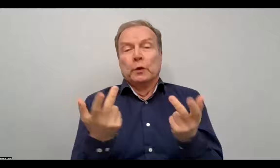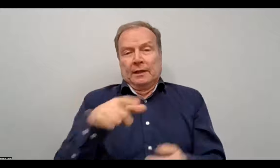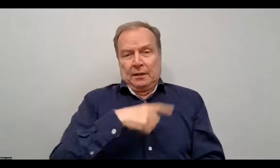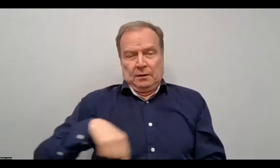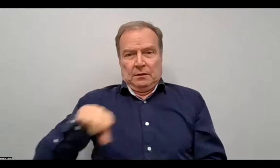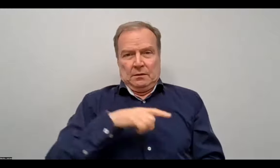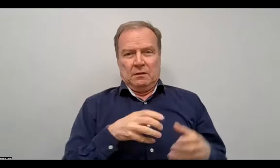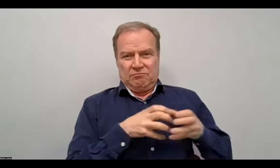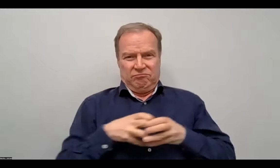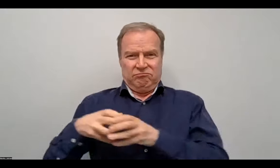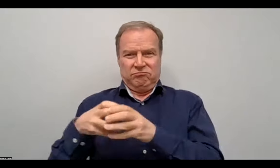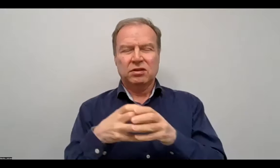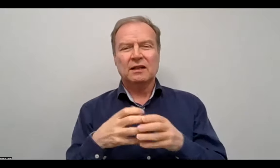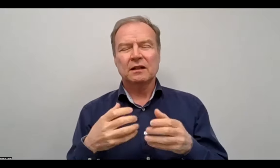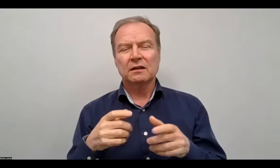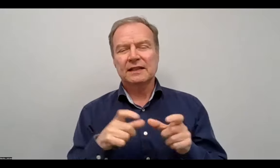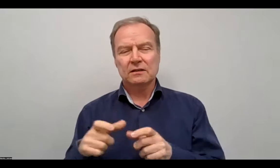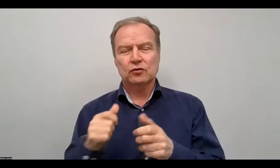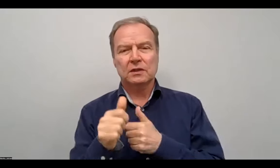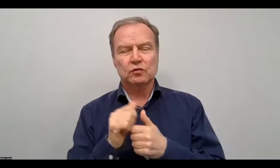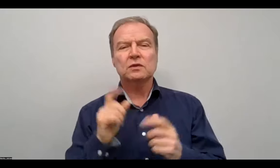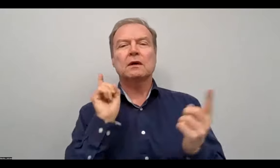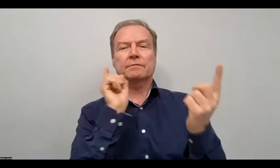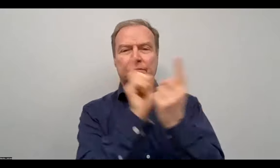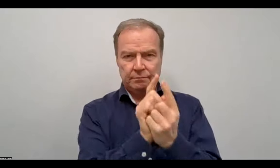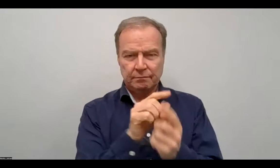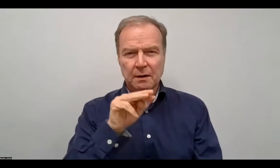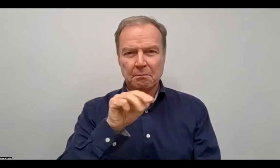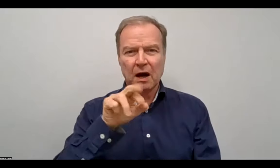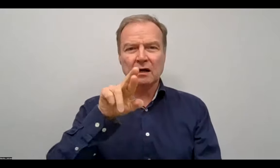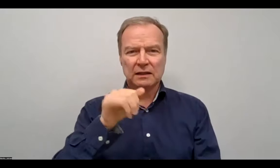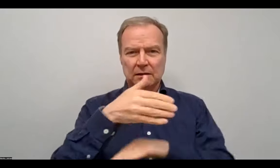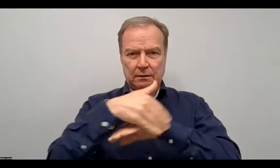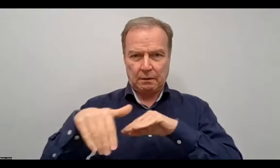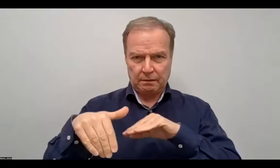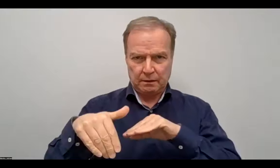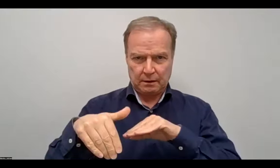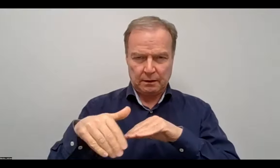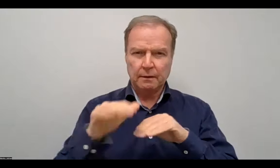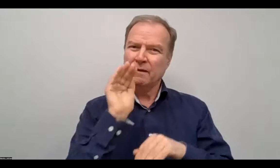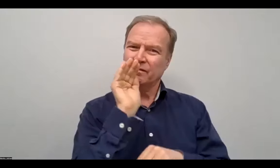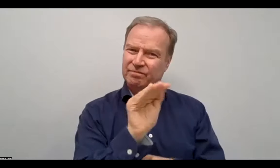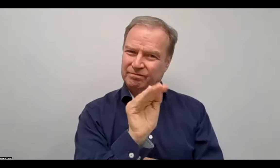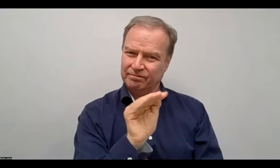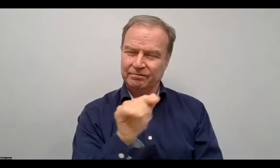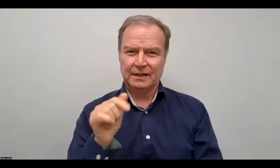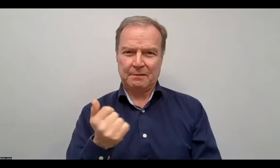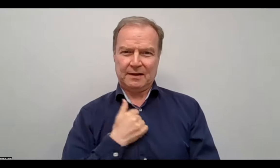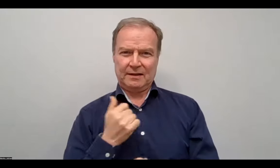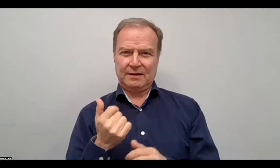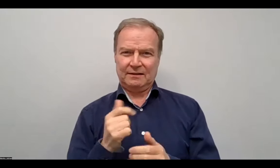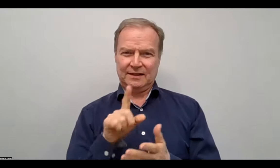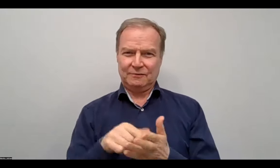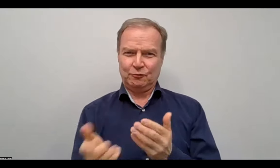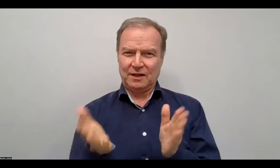ottaa aikaisinta tammikuussa vastaan. Eli nyt me järjestöjen edustajat ollaan tapaamassa